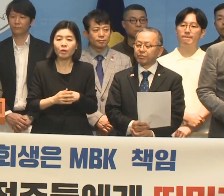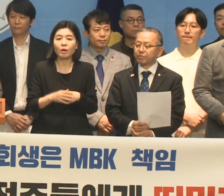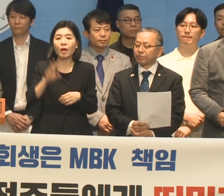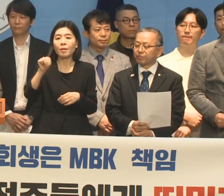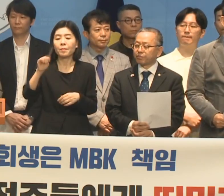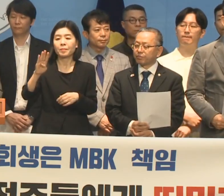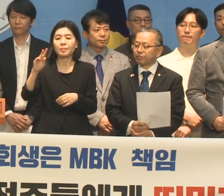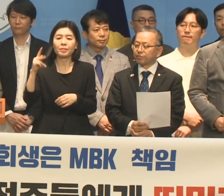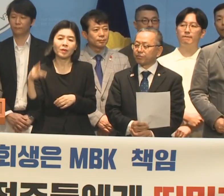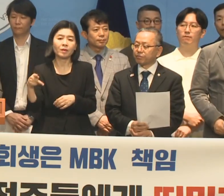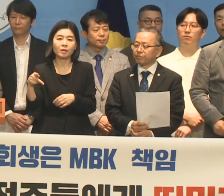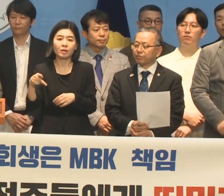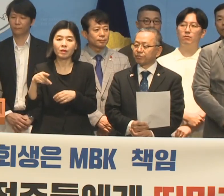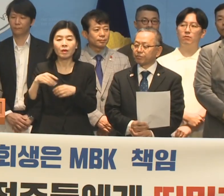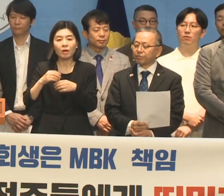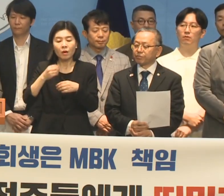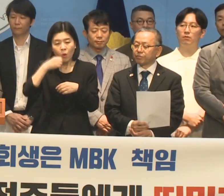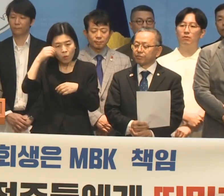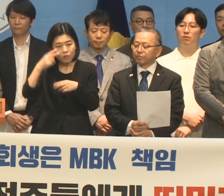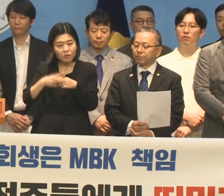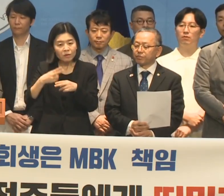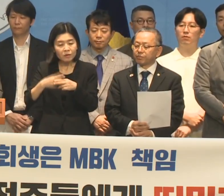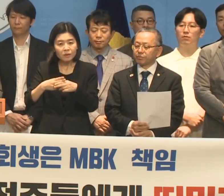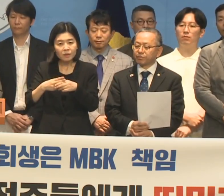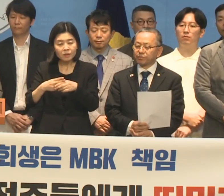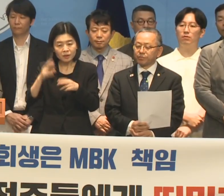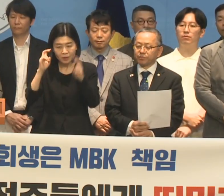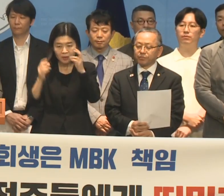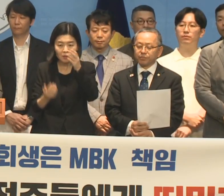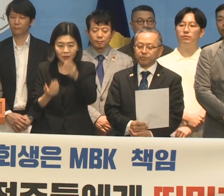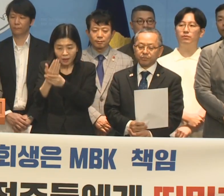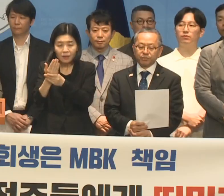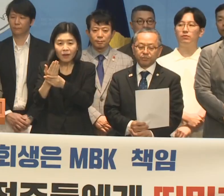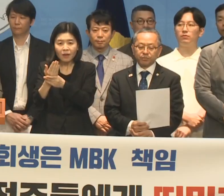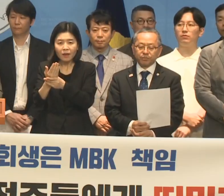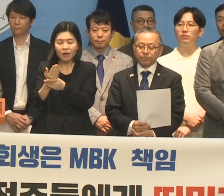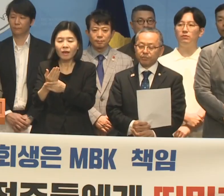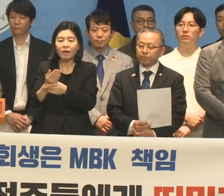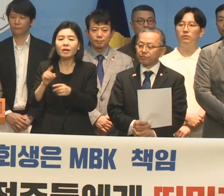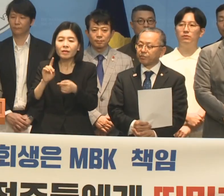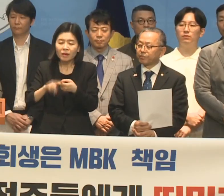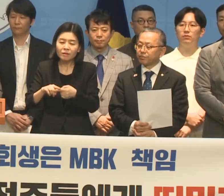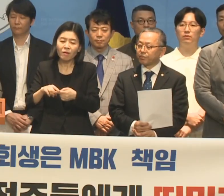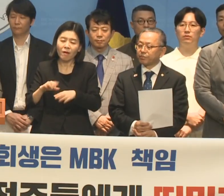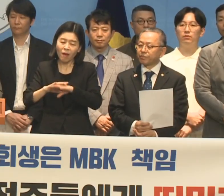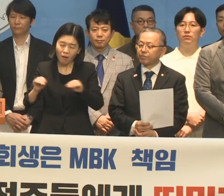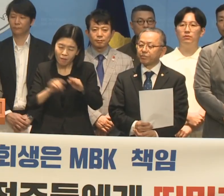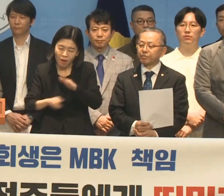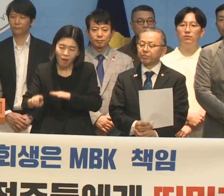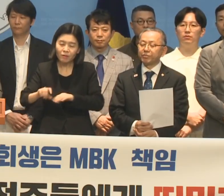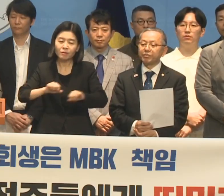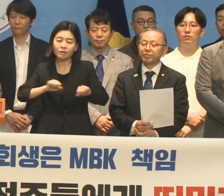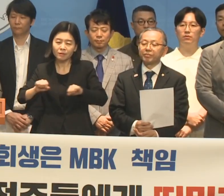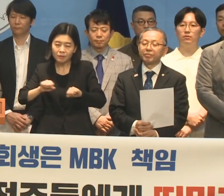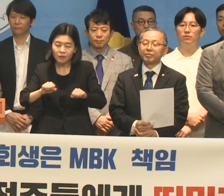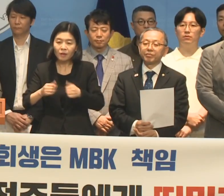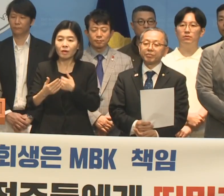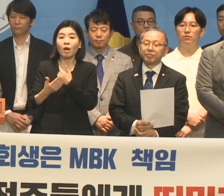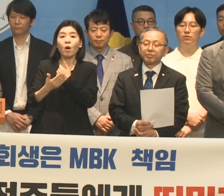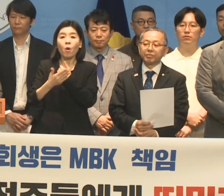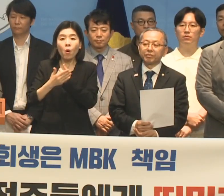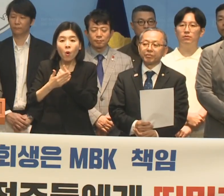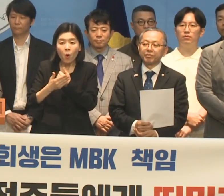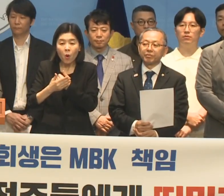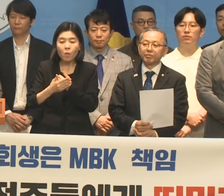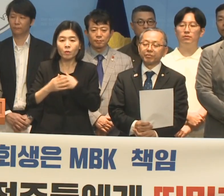MBK 홈플러스 사태 해결을 누구보다도 앞장서고 고통중에 있는 점주들에게 힘을 보태주기 위해 바쁜 와중에도 참석해